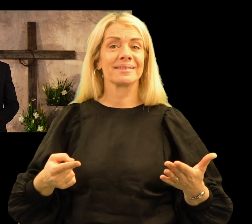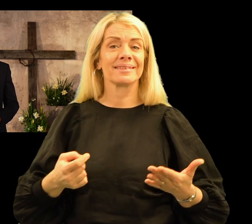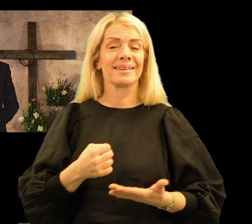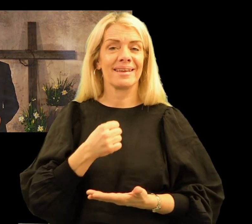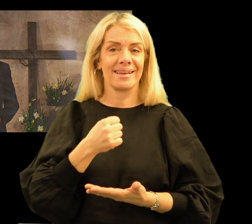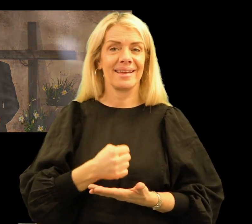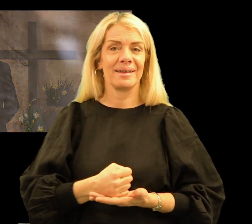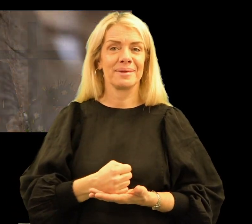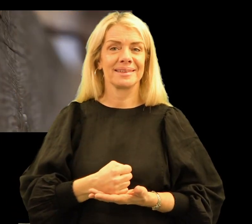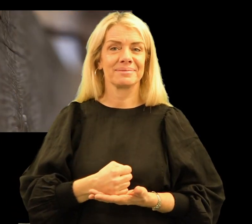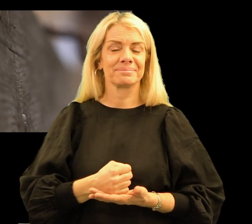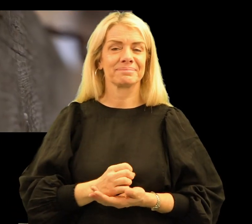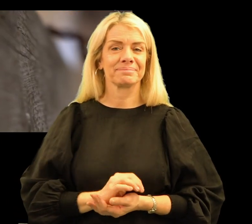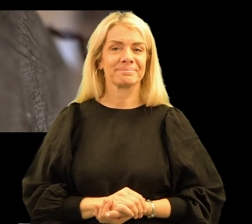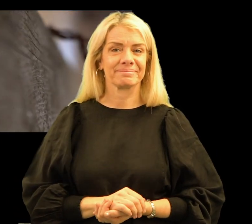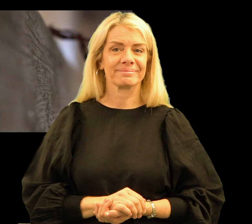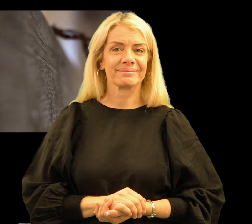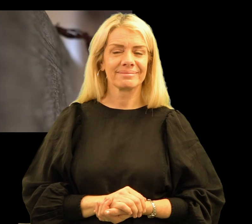namn.